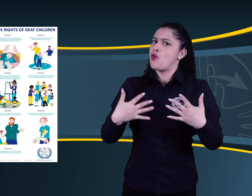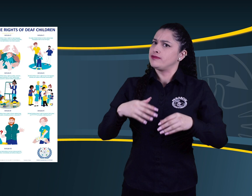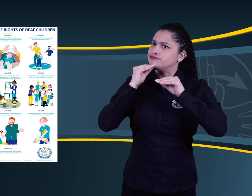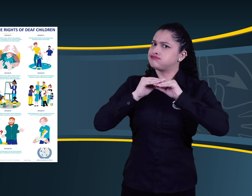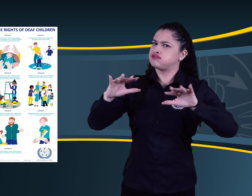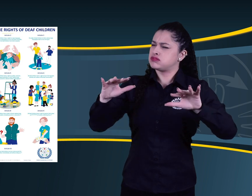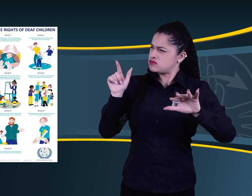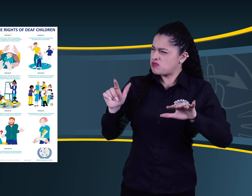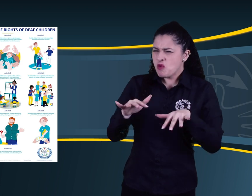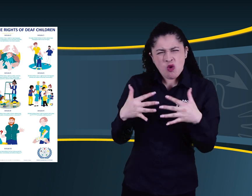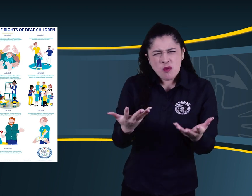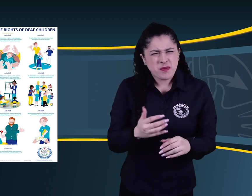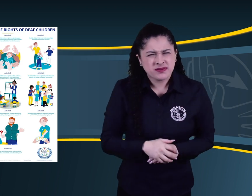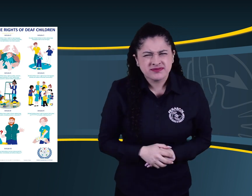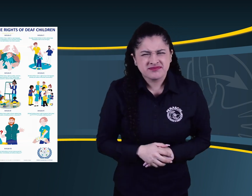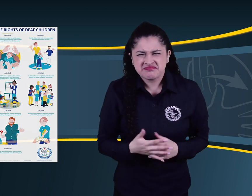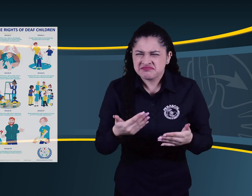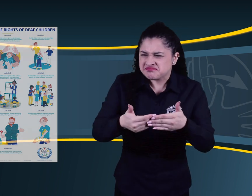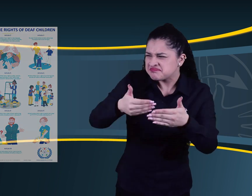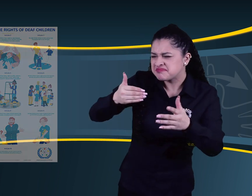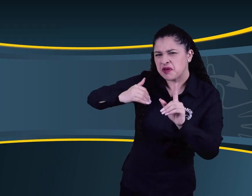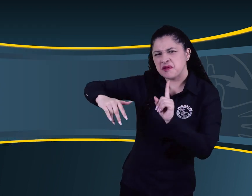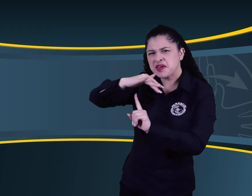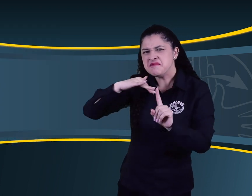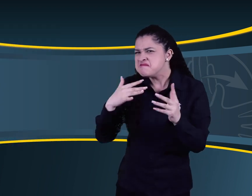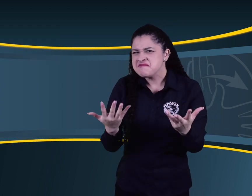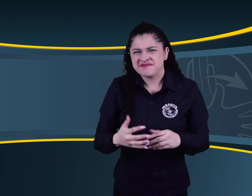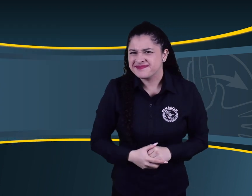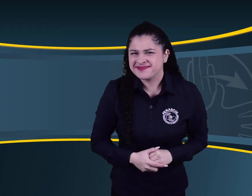pero como es esto Cuál es el contexto para llegar a esta declaración